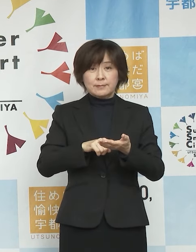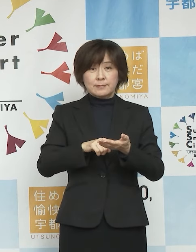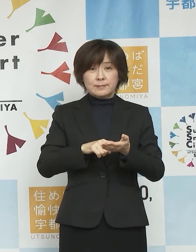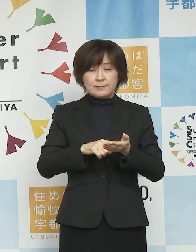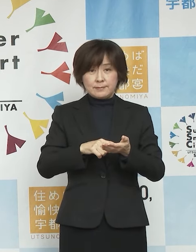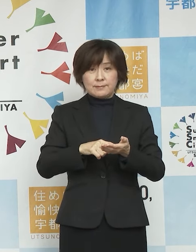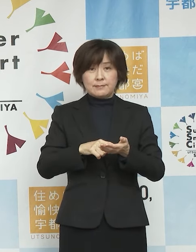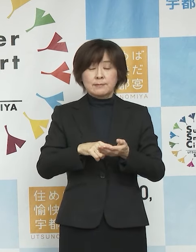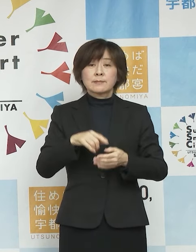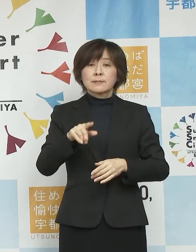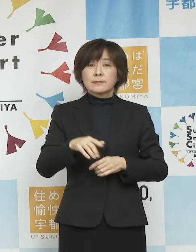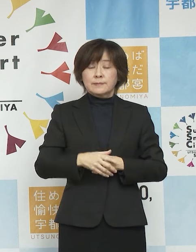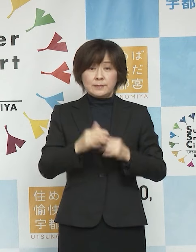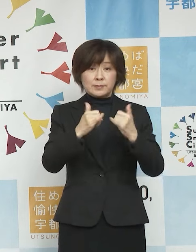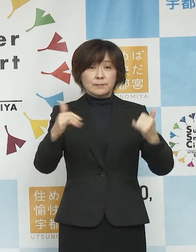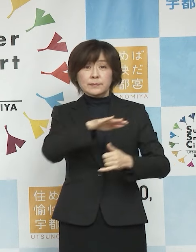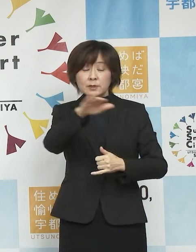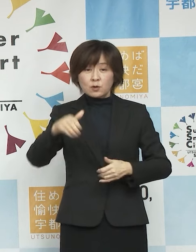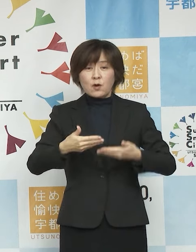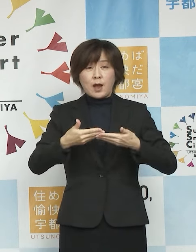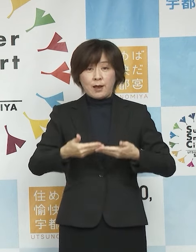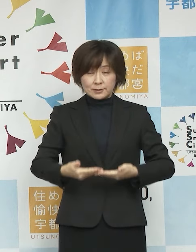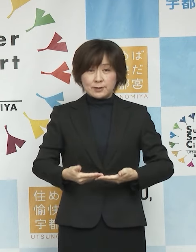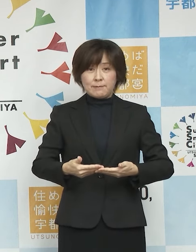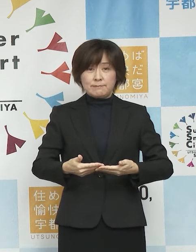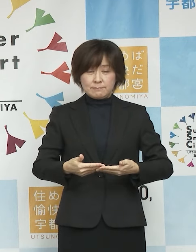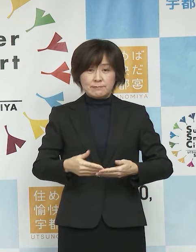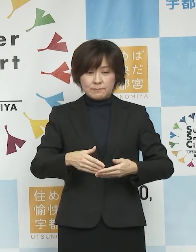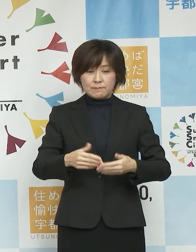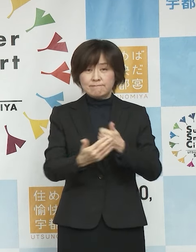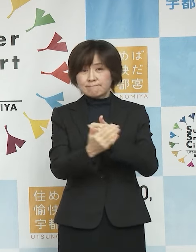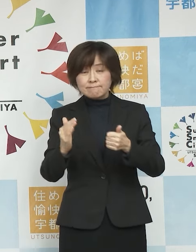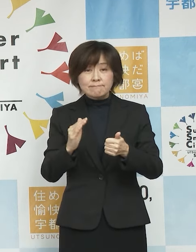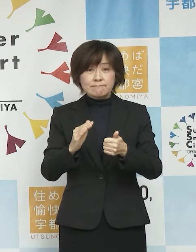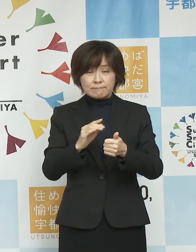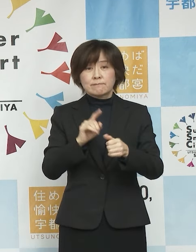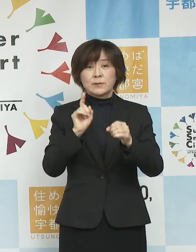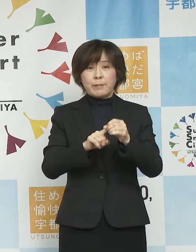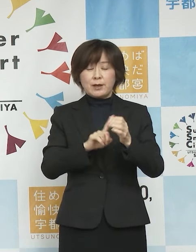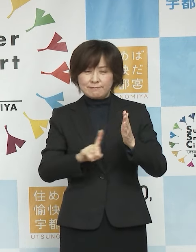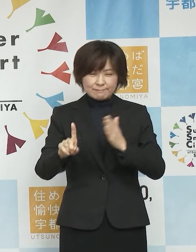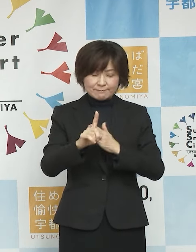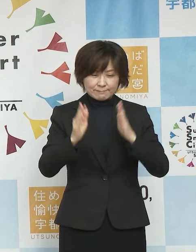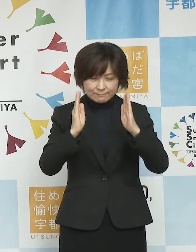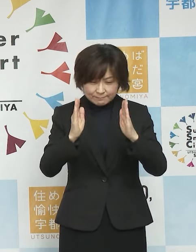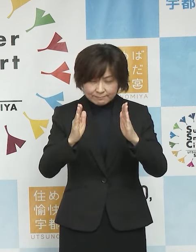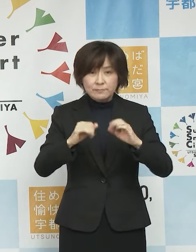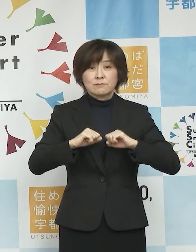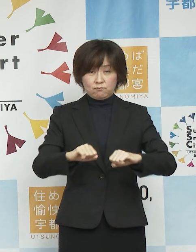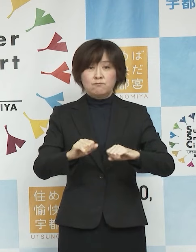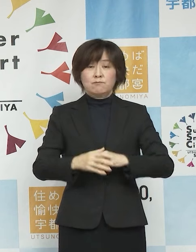まず市民の皆様の安全安心の確保に最優先で取り組んでまい